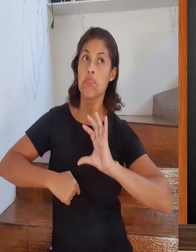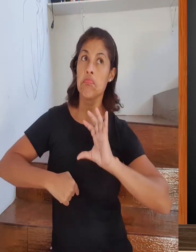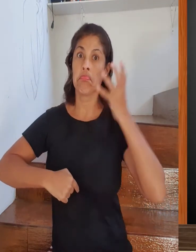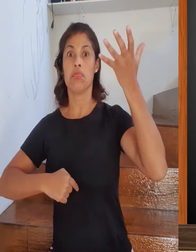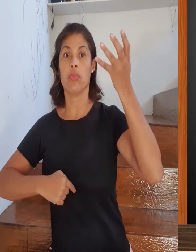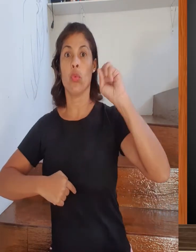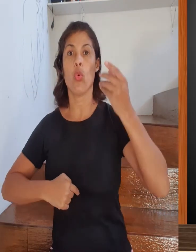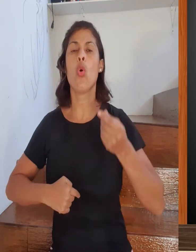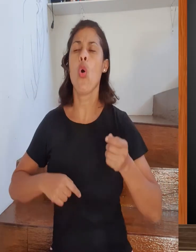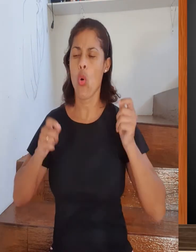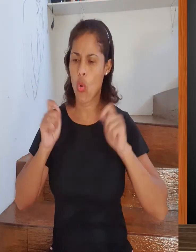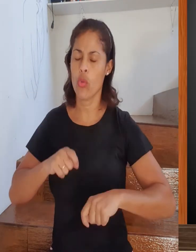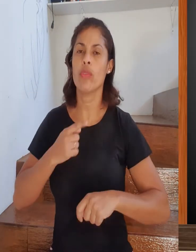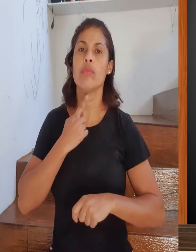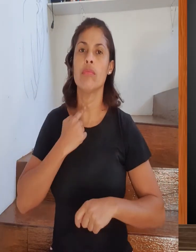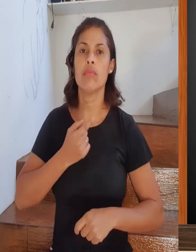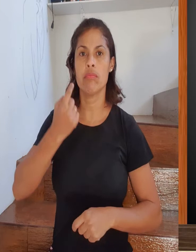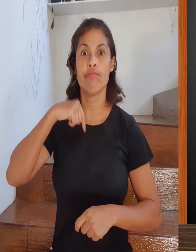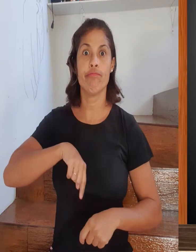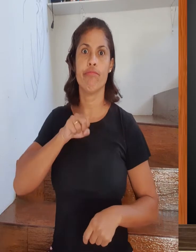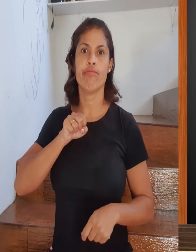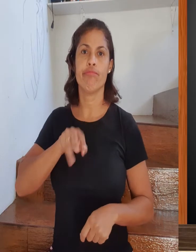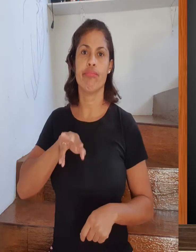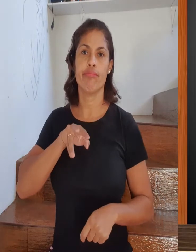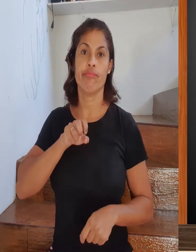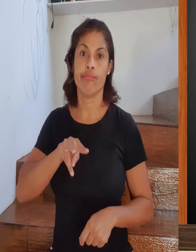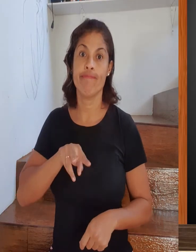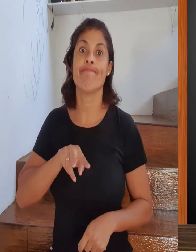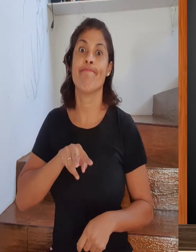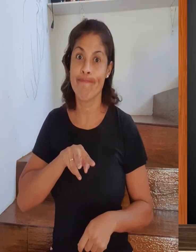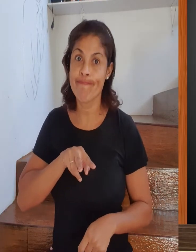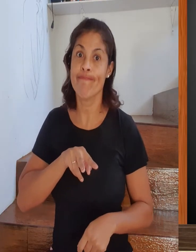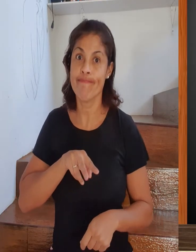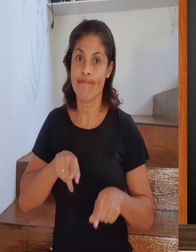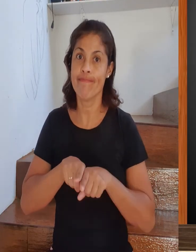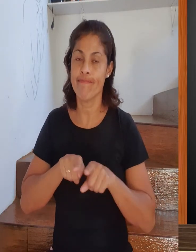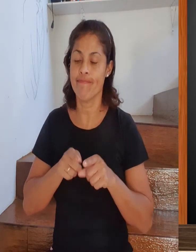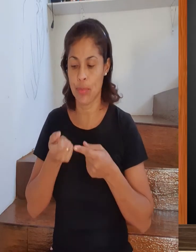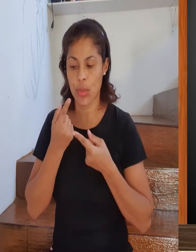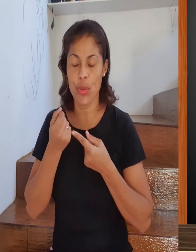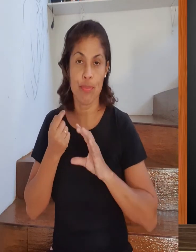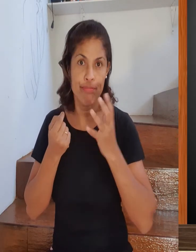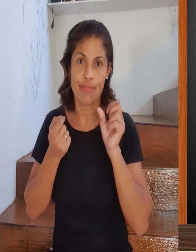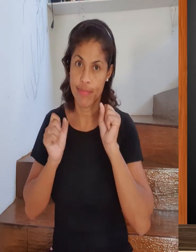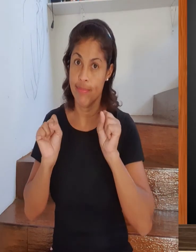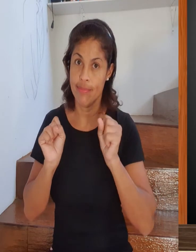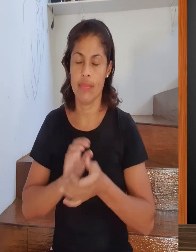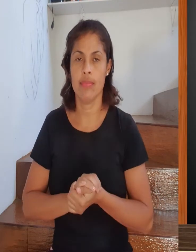seja acidental ou intencional de agentes tóxicos, e aí nós podemos incluir também um